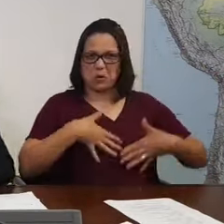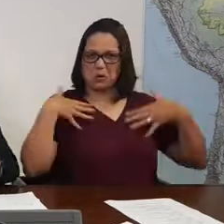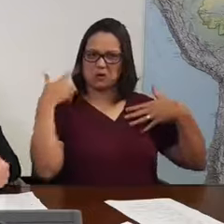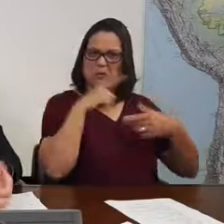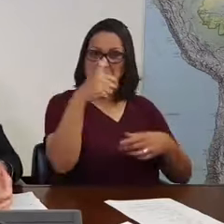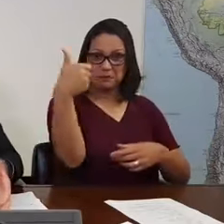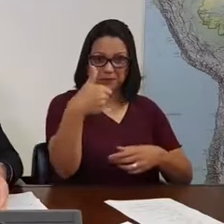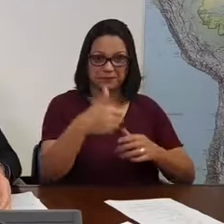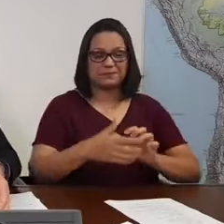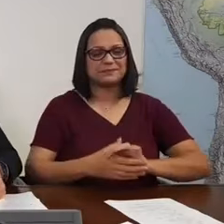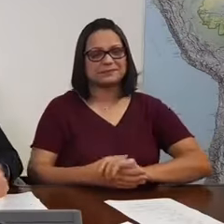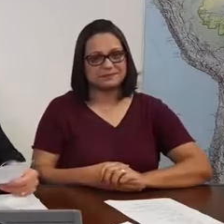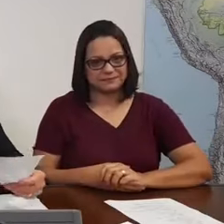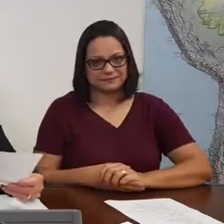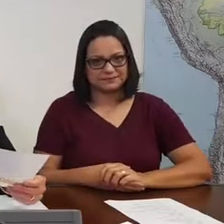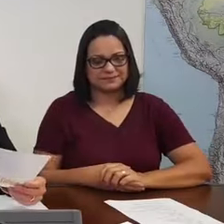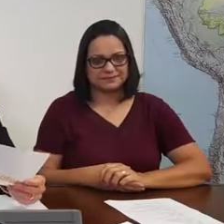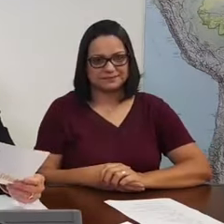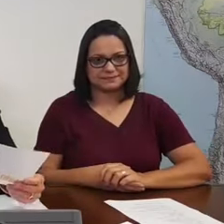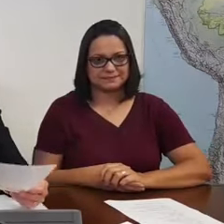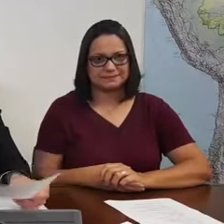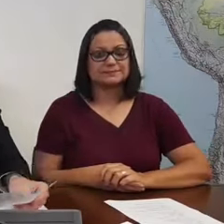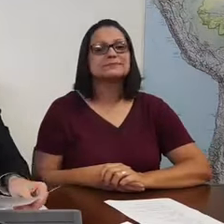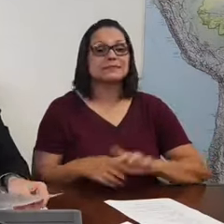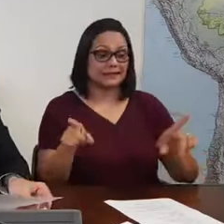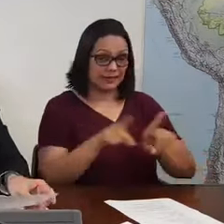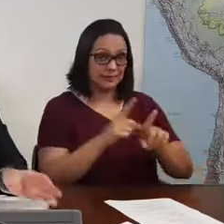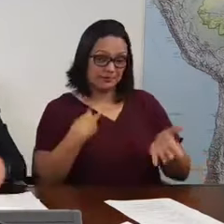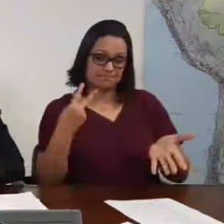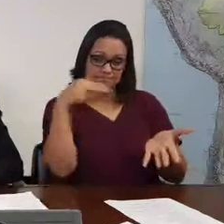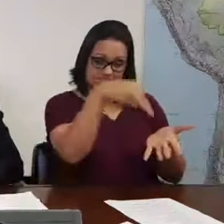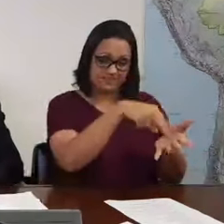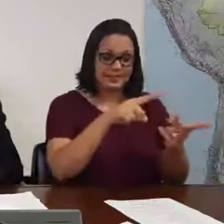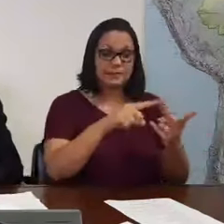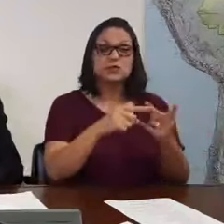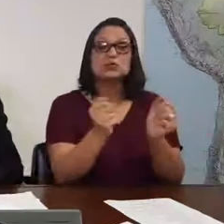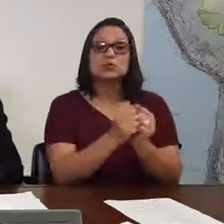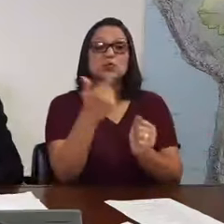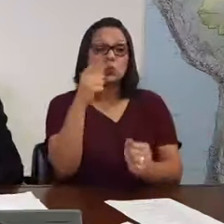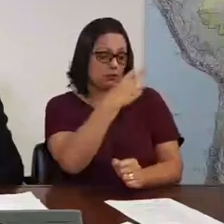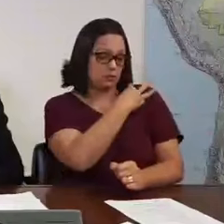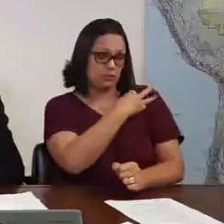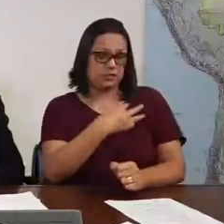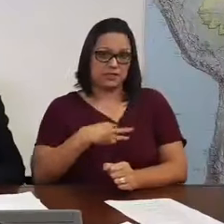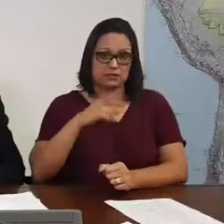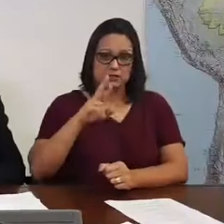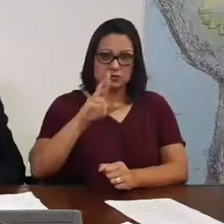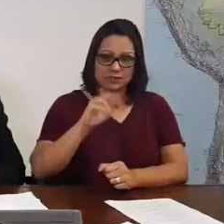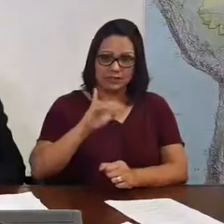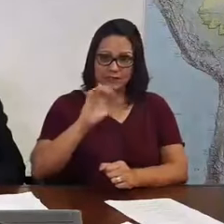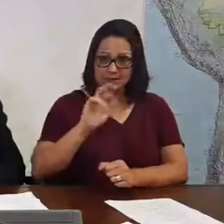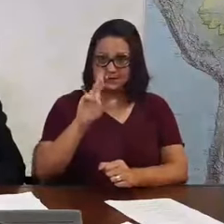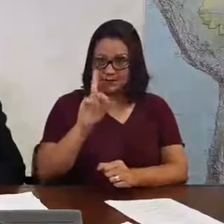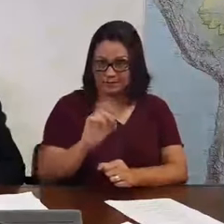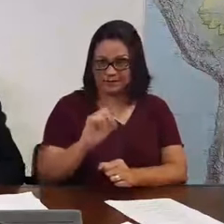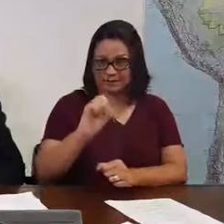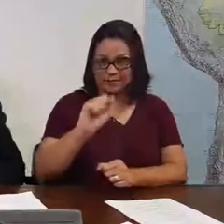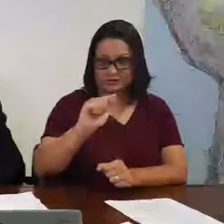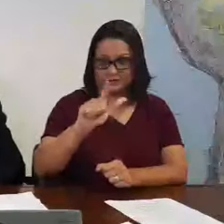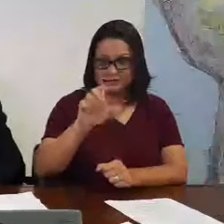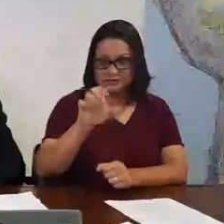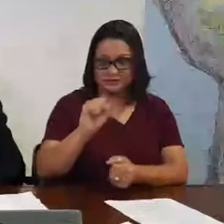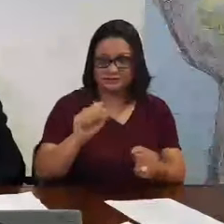Comigo também lá, representando o governo, né, o nosso ministro do Meio Ambiente, Ricardo Salles, que também fez a proposta